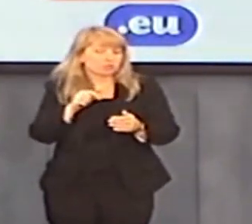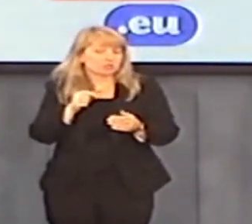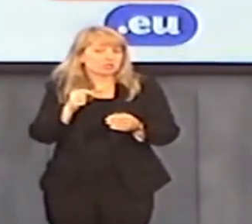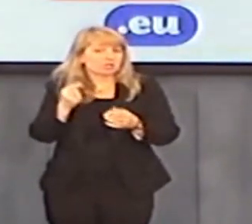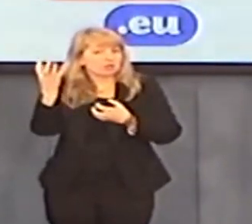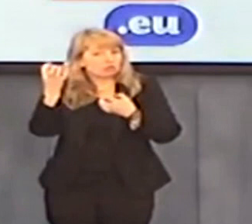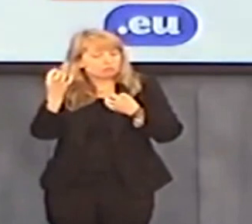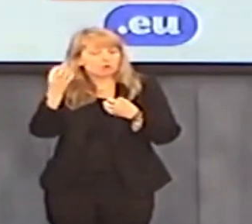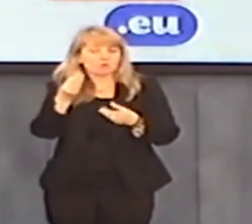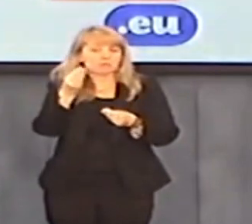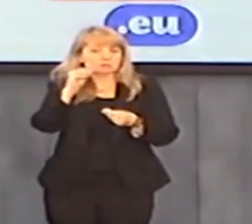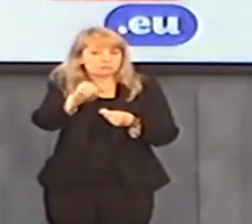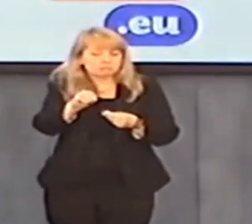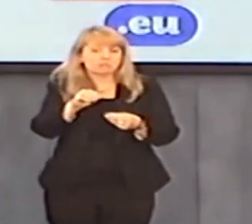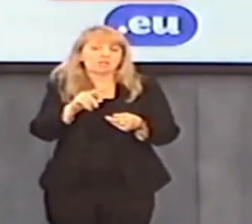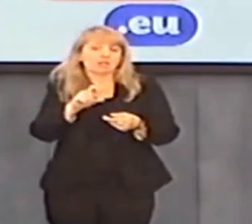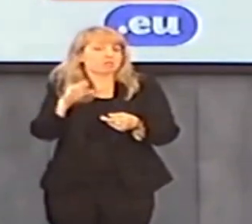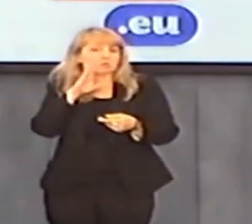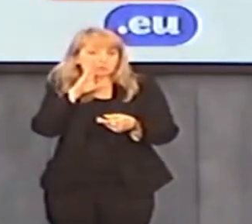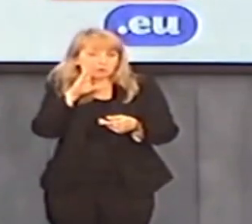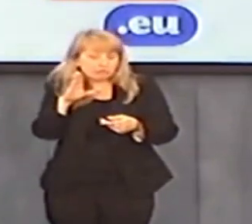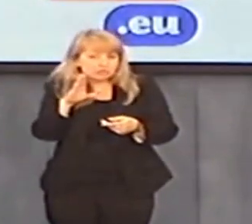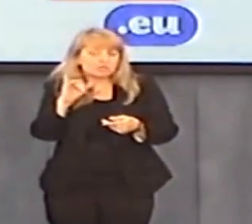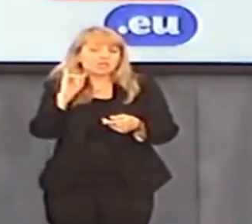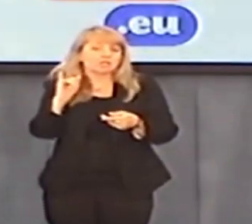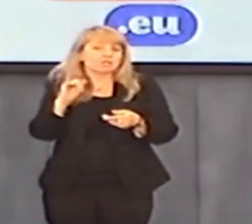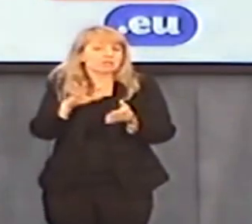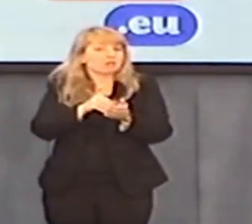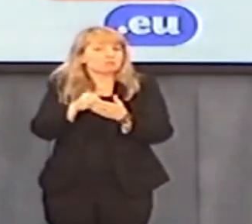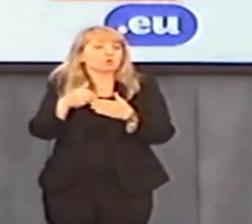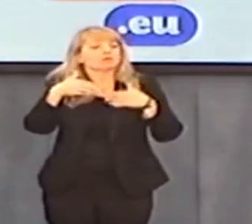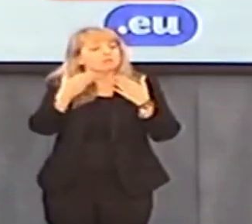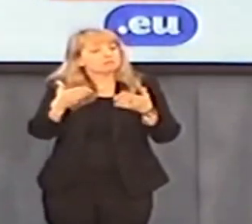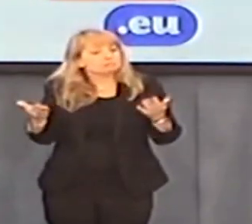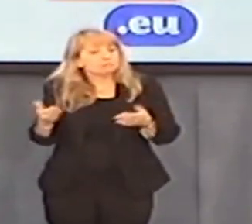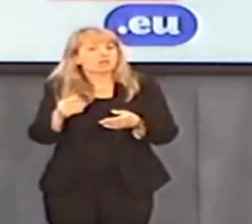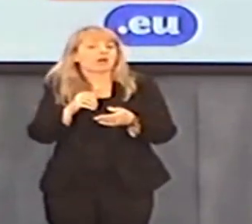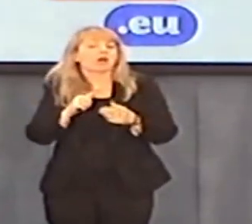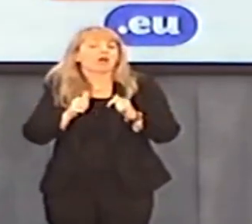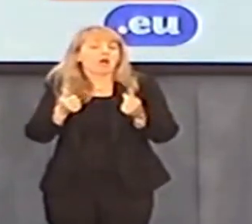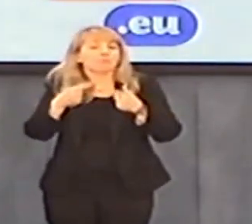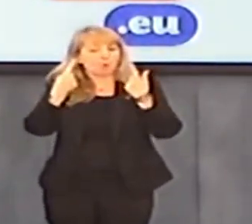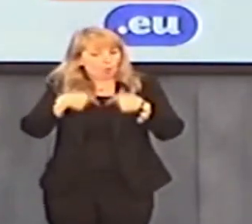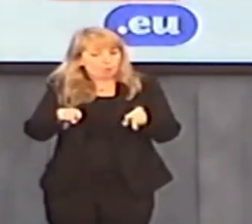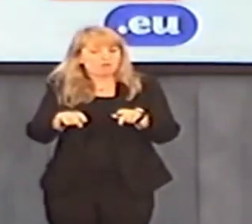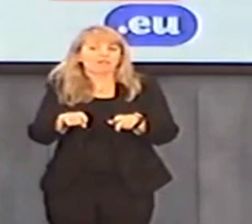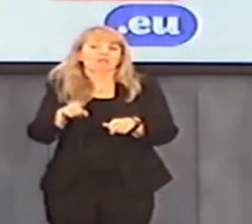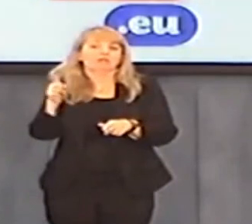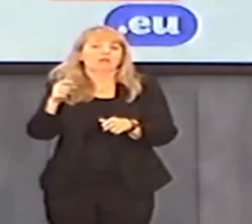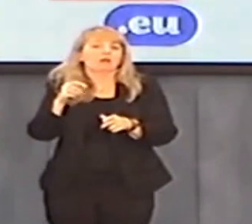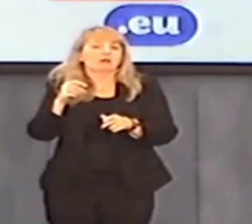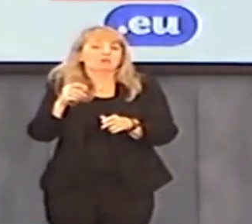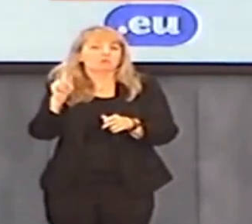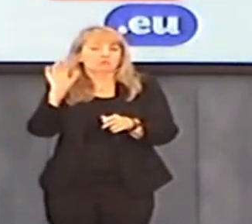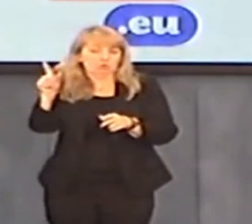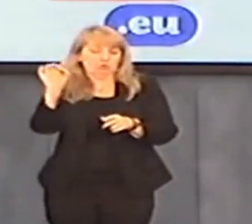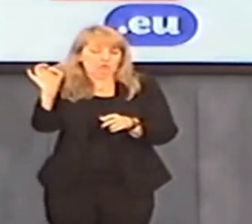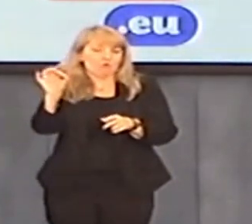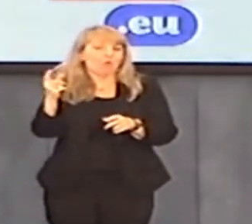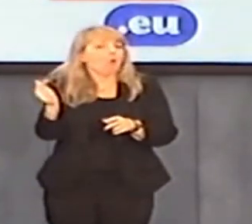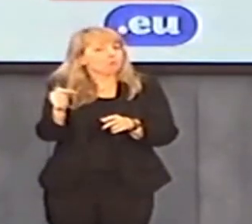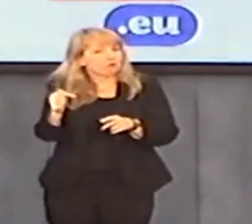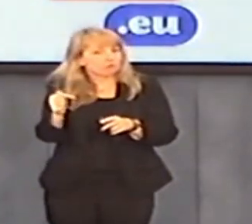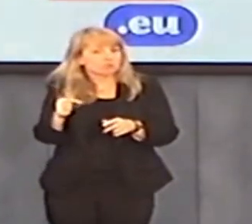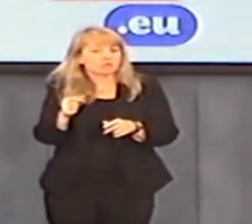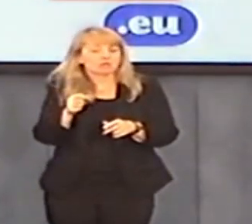po raz drugi, już nie podczas spowiedzi, no jednak skorzystała z tego obywatelskiego obowiązku, który ciąży na każdym